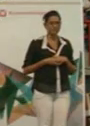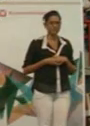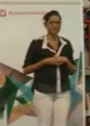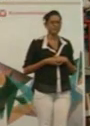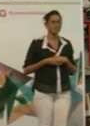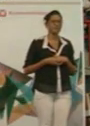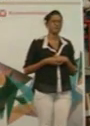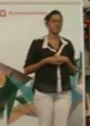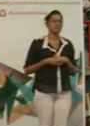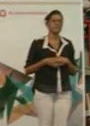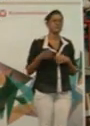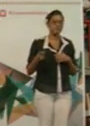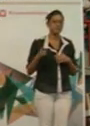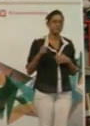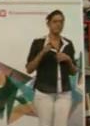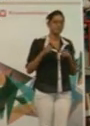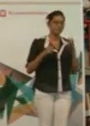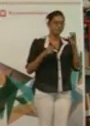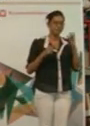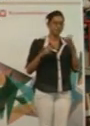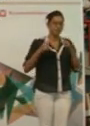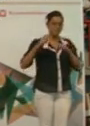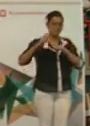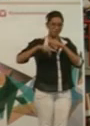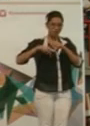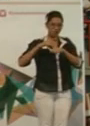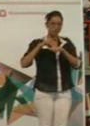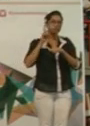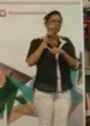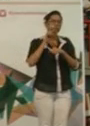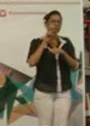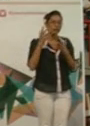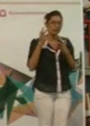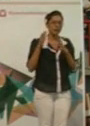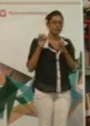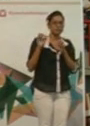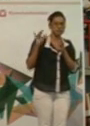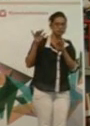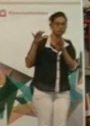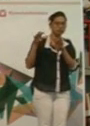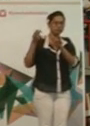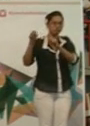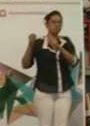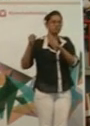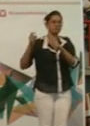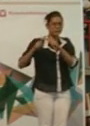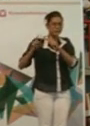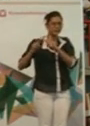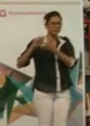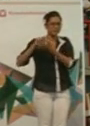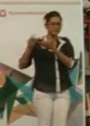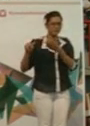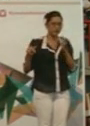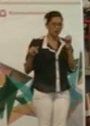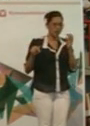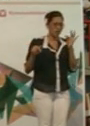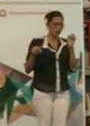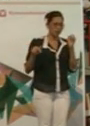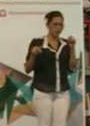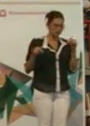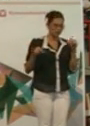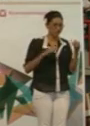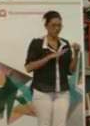lutar contra insurreições, né, como no caso algum tipo de revoltas em países africanos, é a OTAN que geralmente vai.